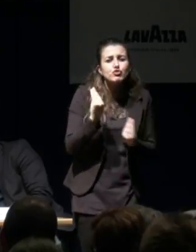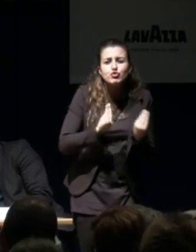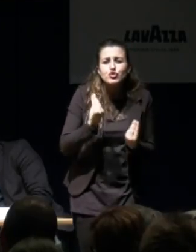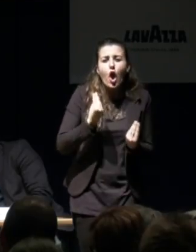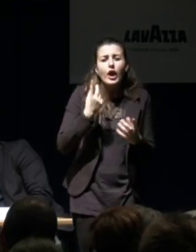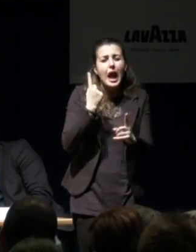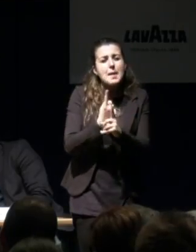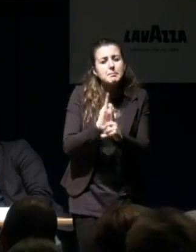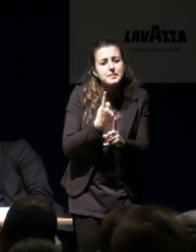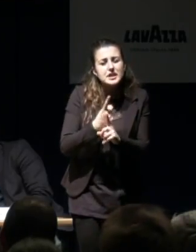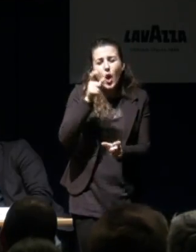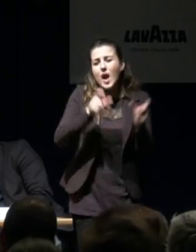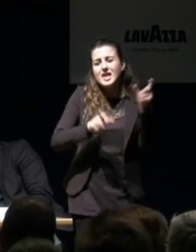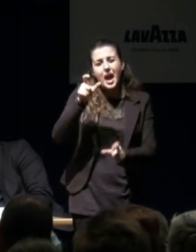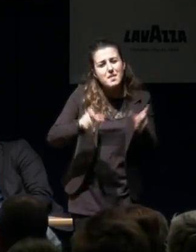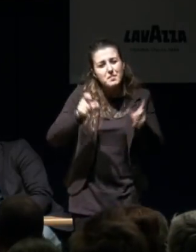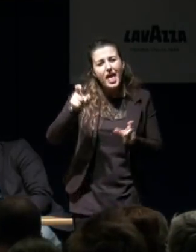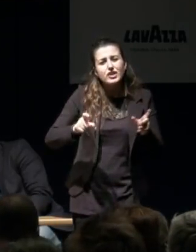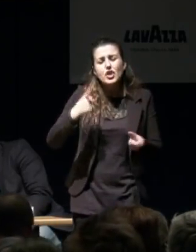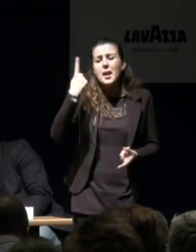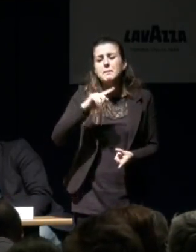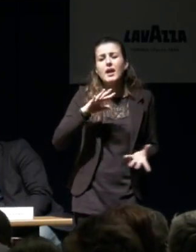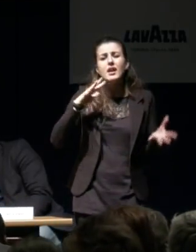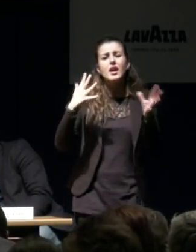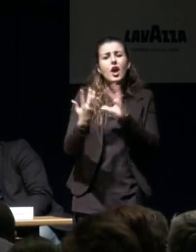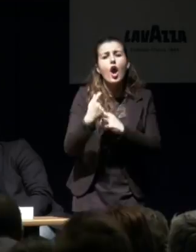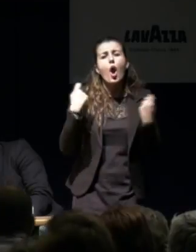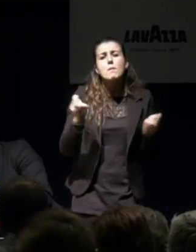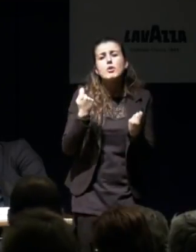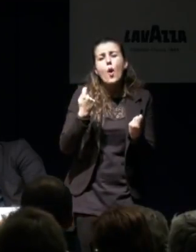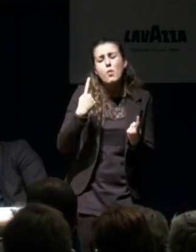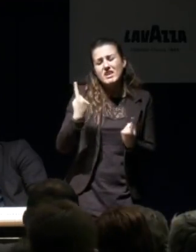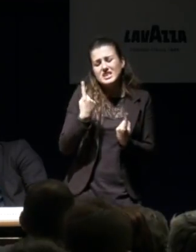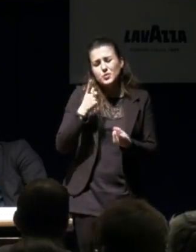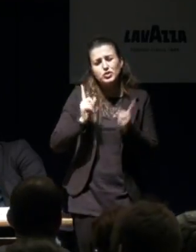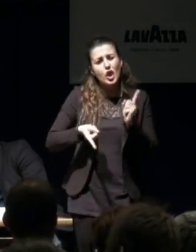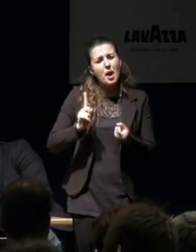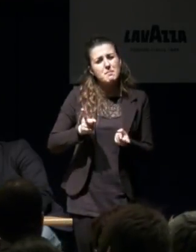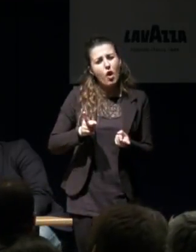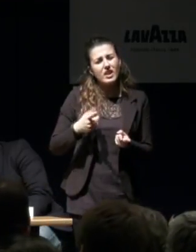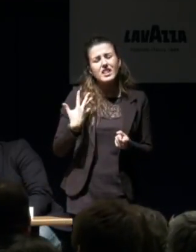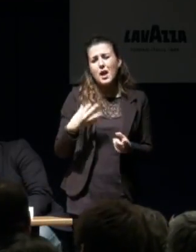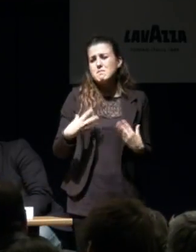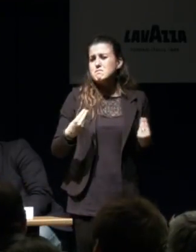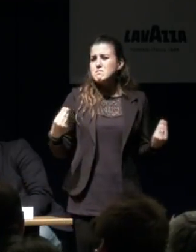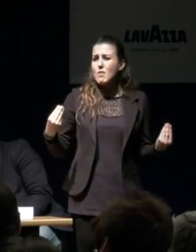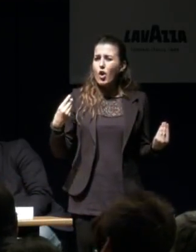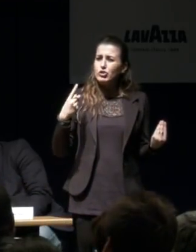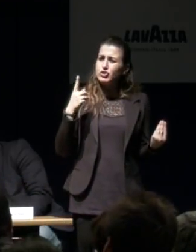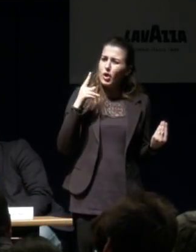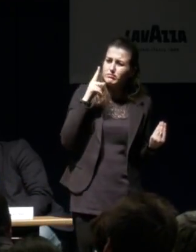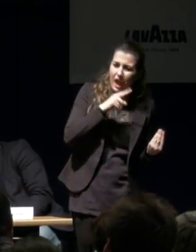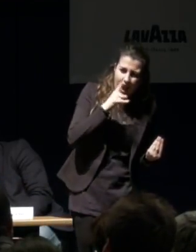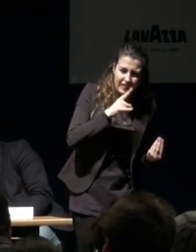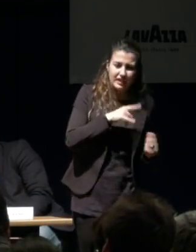bisogni delle persone per promuovere operazioni politiche a volte spesso spregiudicate ecco alessandro